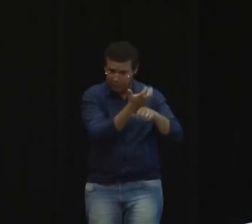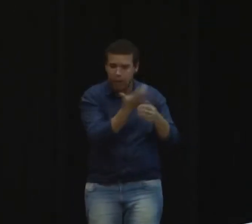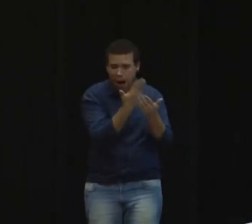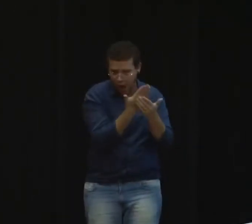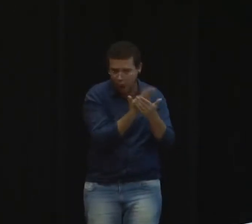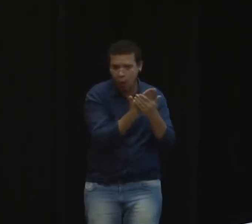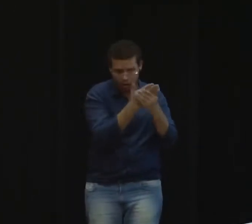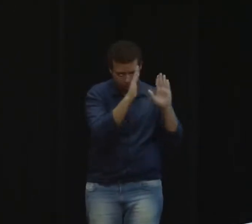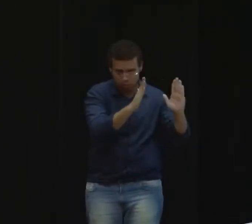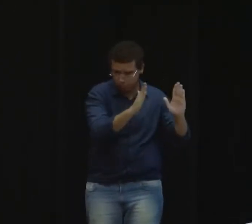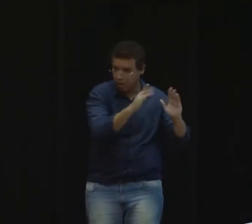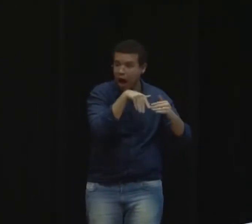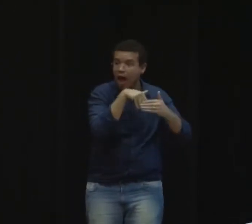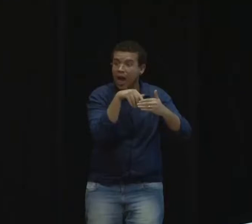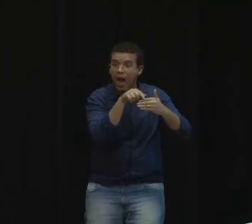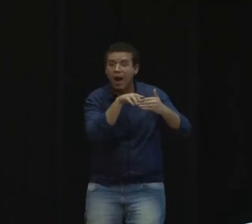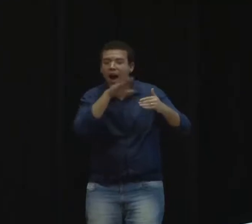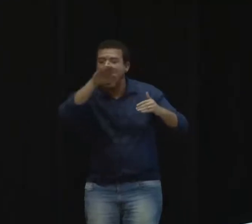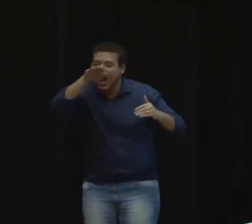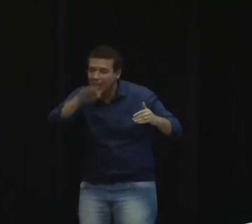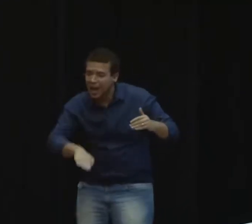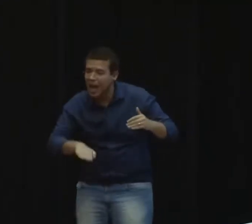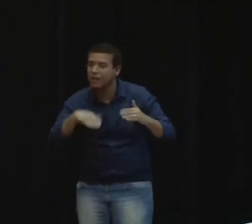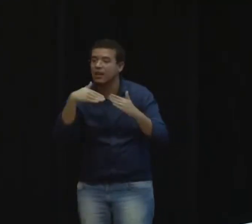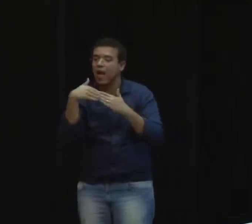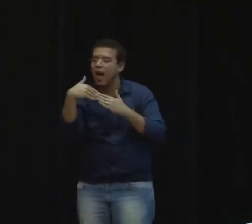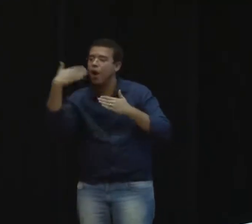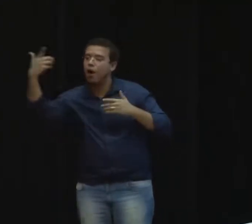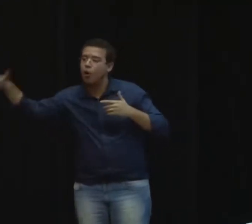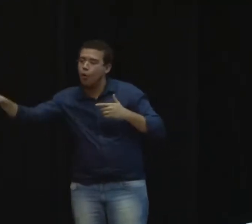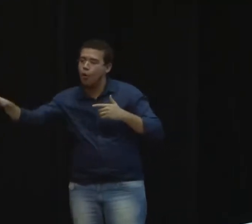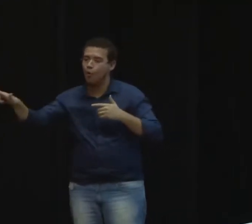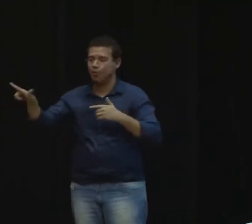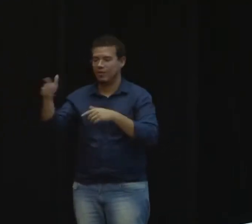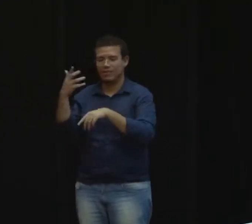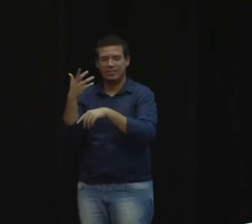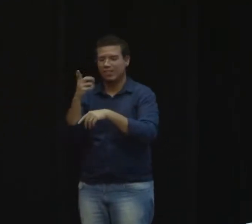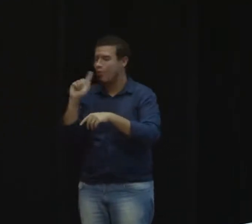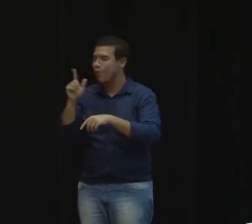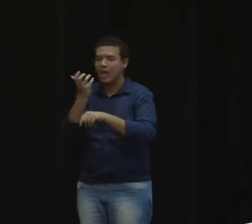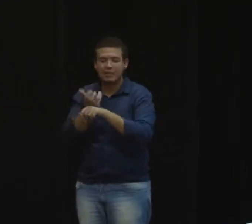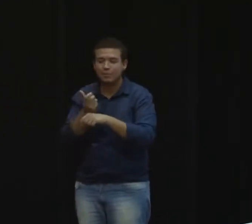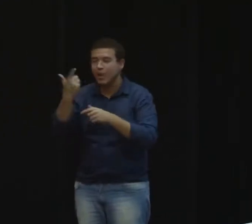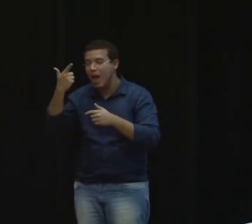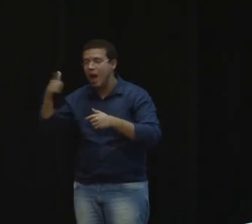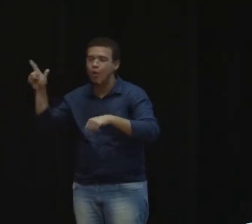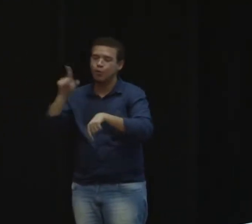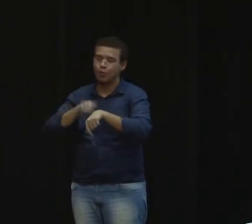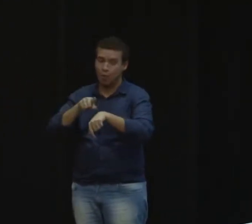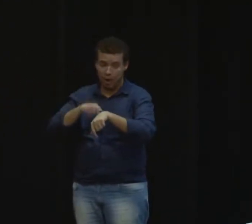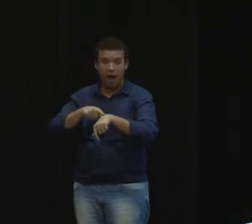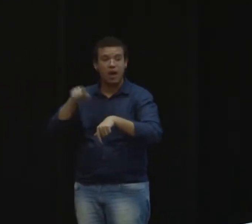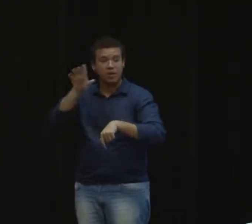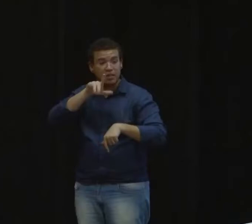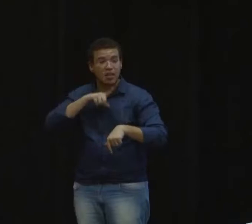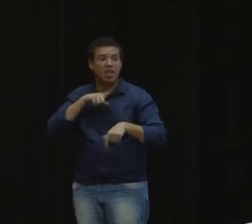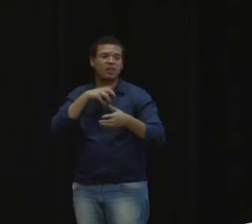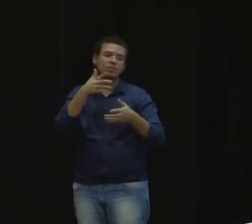então, no horário das disciplinas na escola bilíngue, esses alunos tinham contato, num período